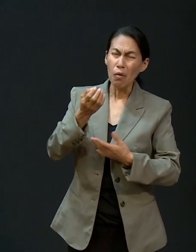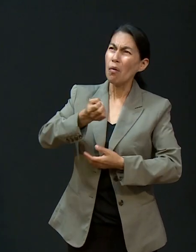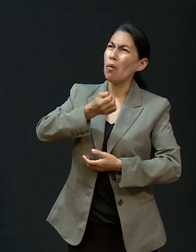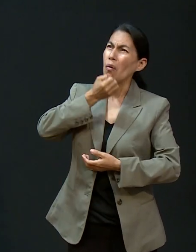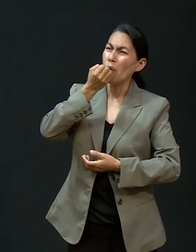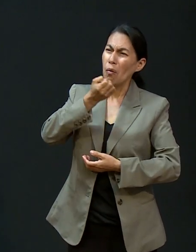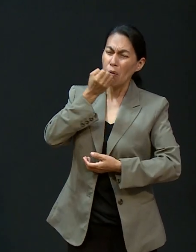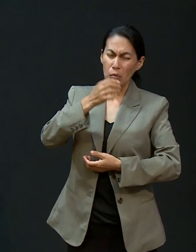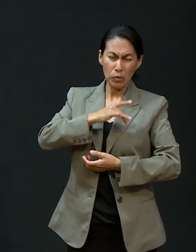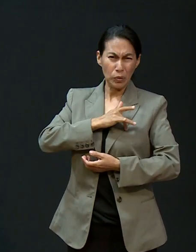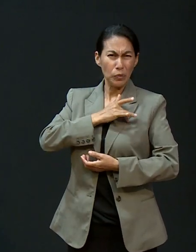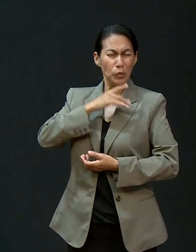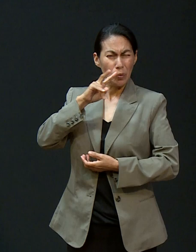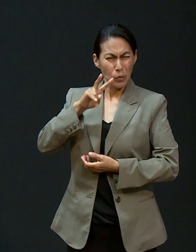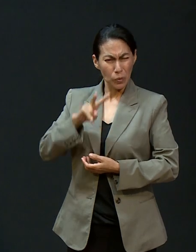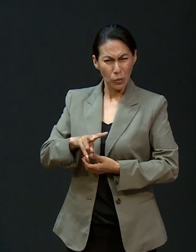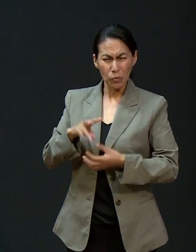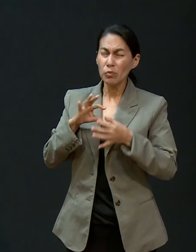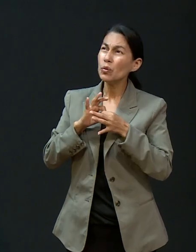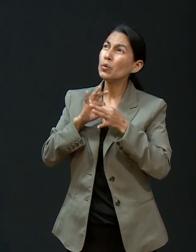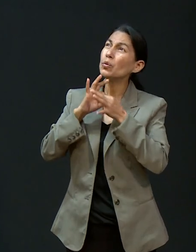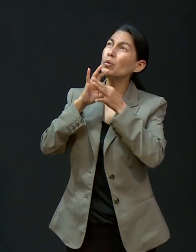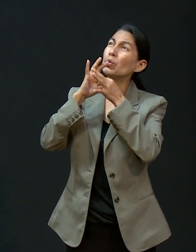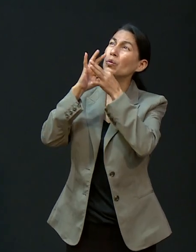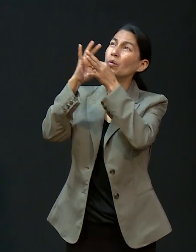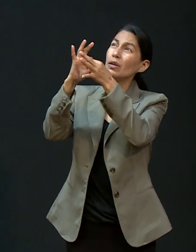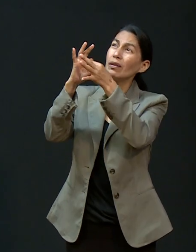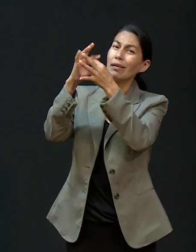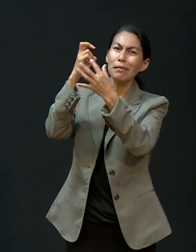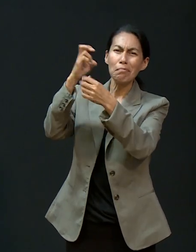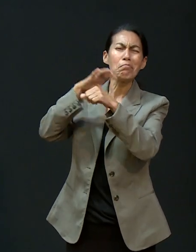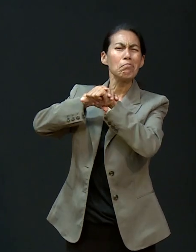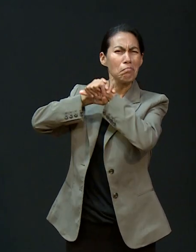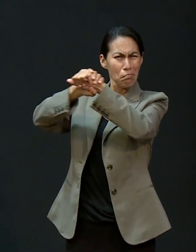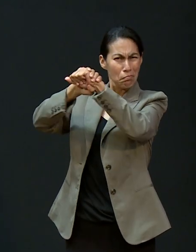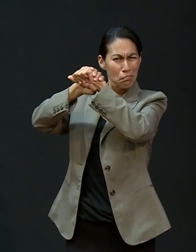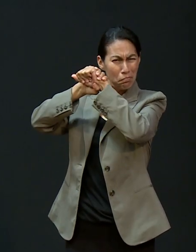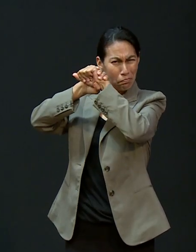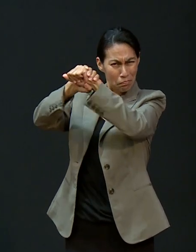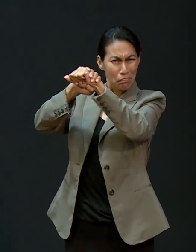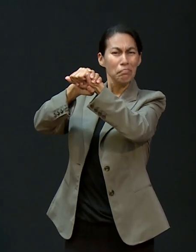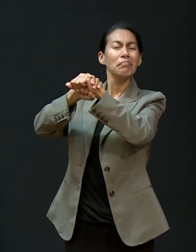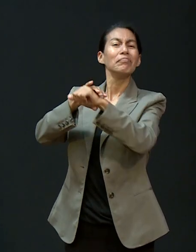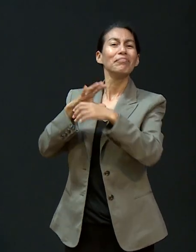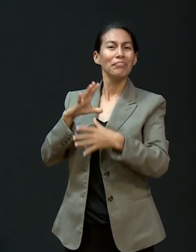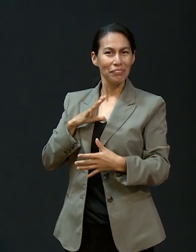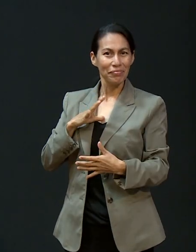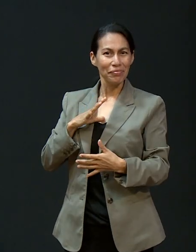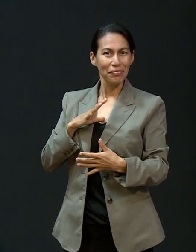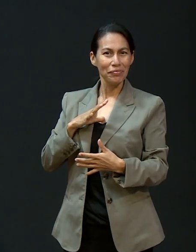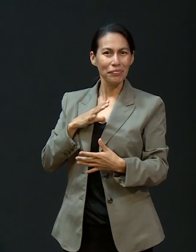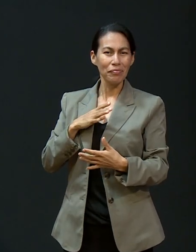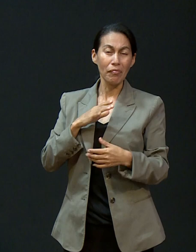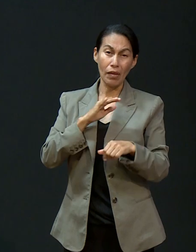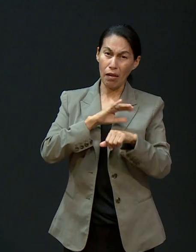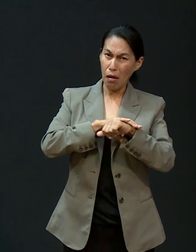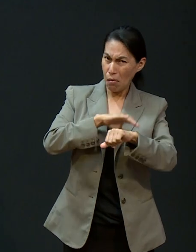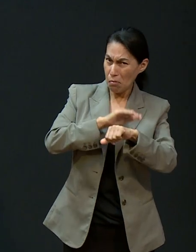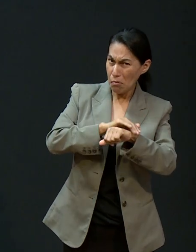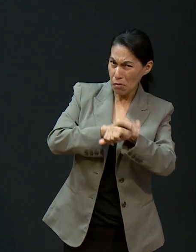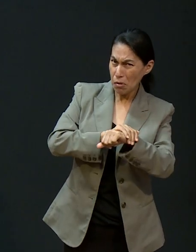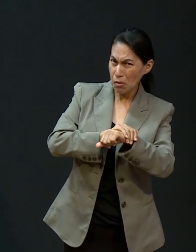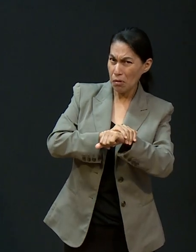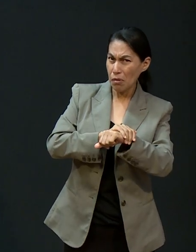a Dios de corazón sincero puede hallar en él el gran amigo. Porque, amigo,